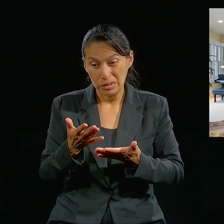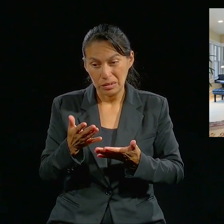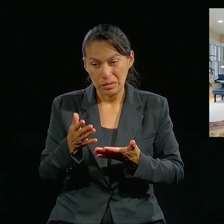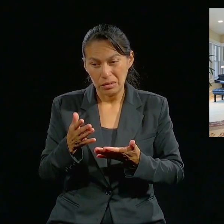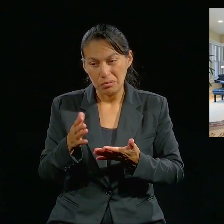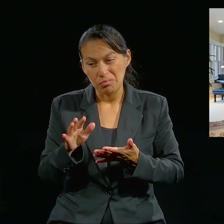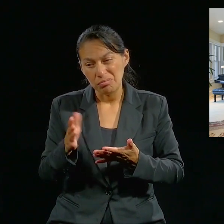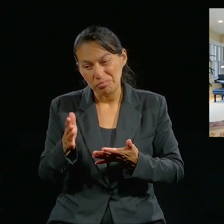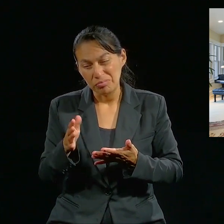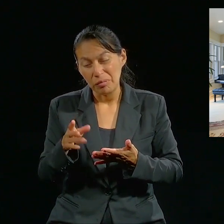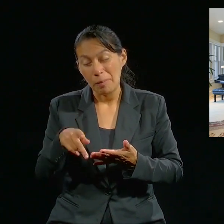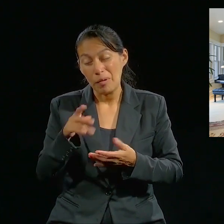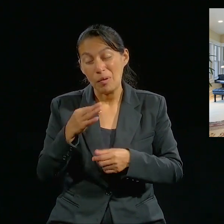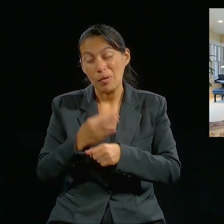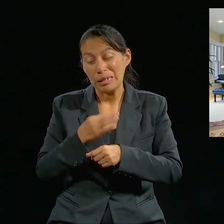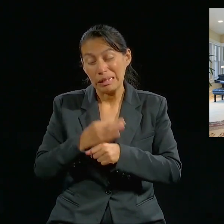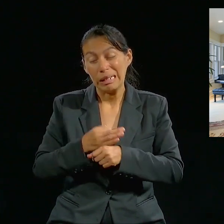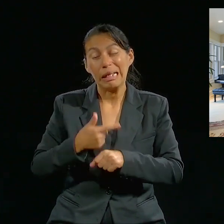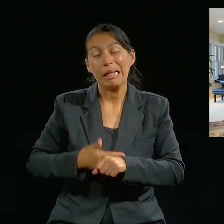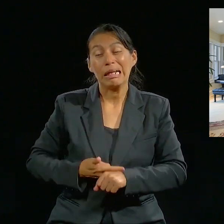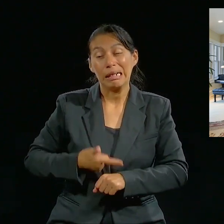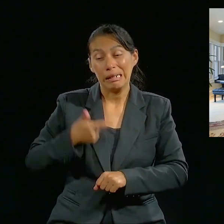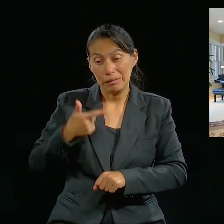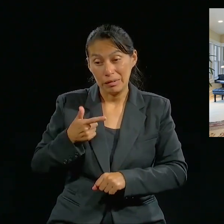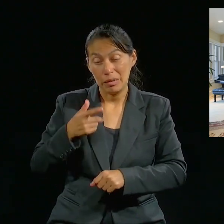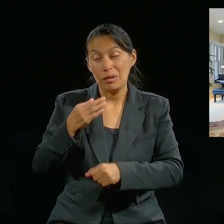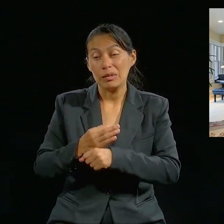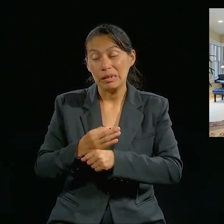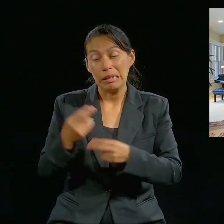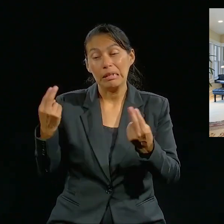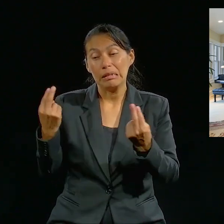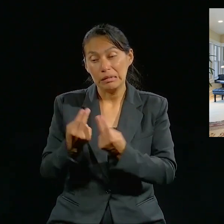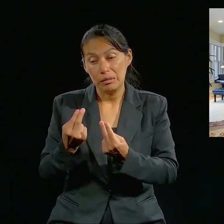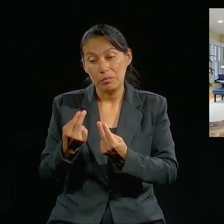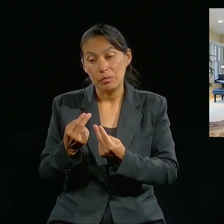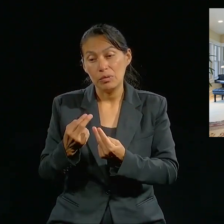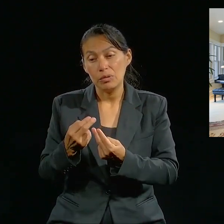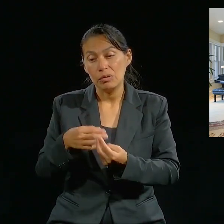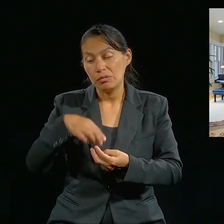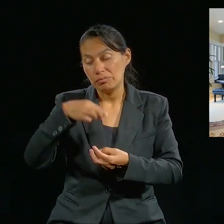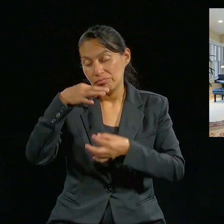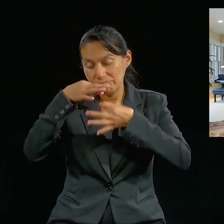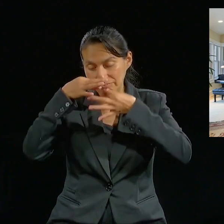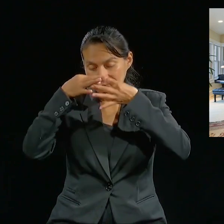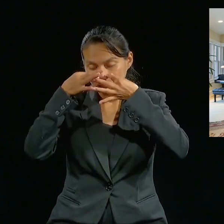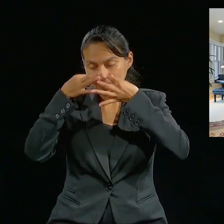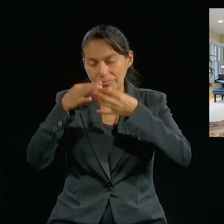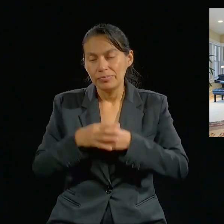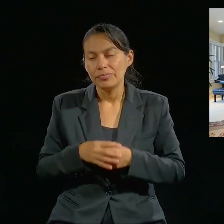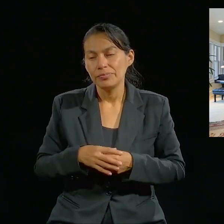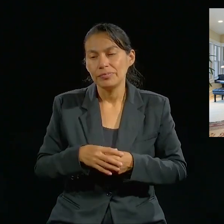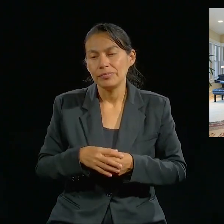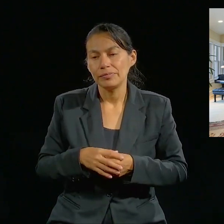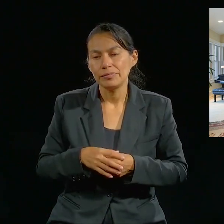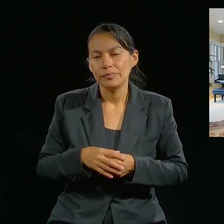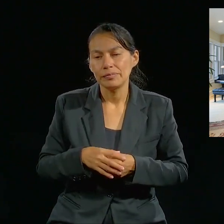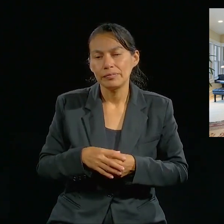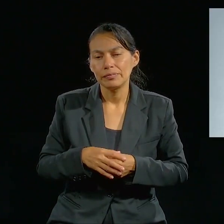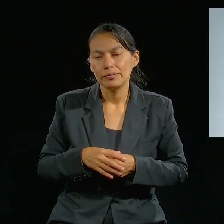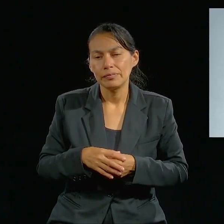diferente pero ahora ahora sí estás delicada ahora sí necesitamos proceder a una intubación